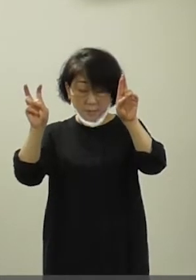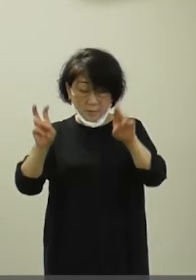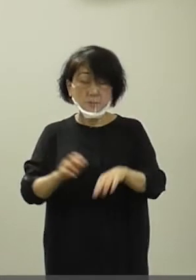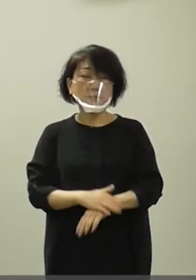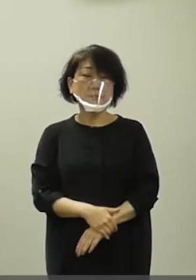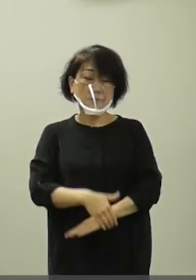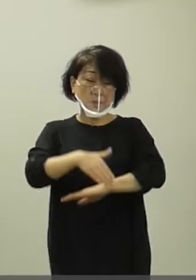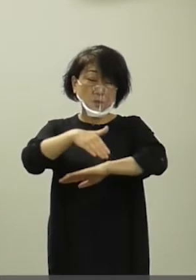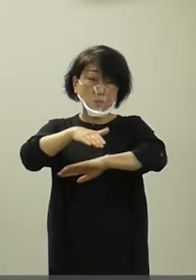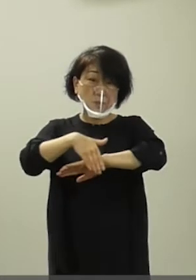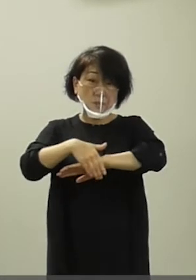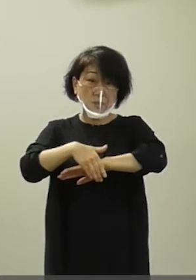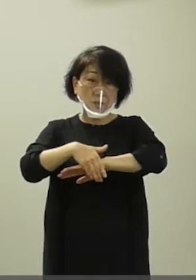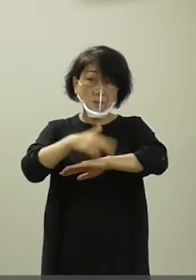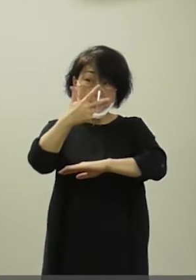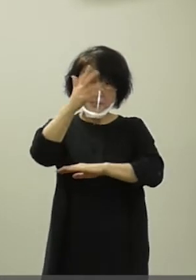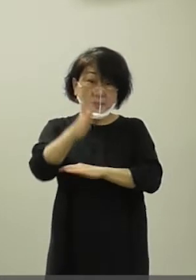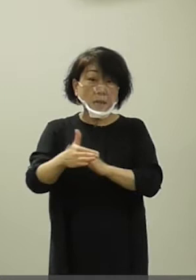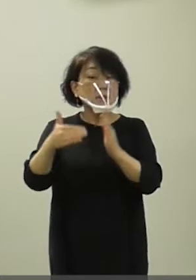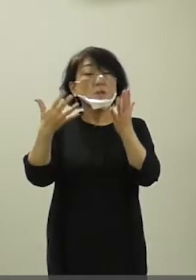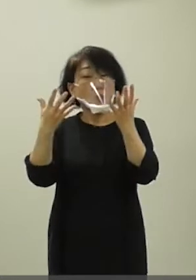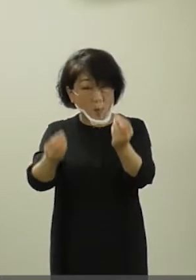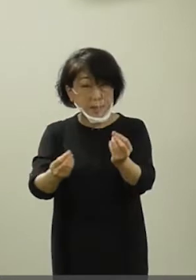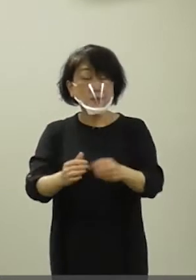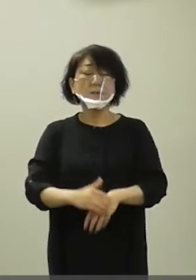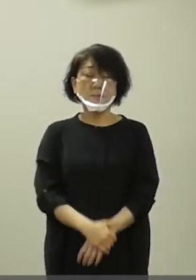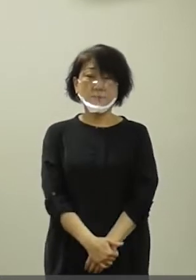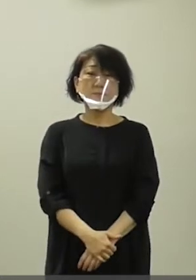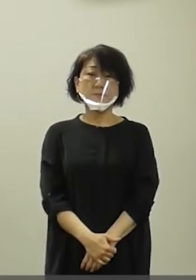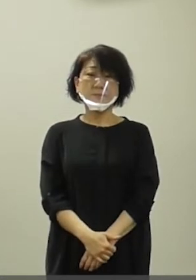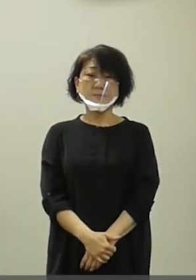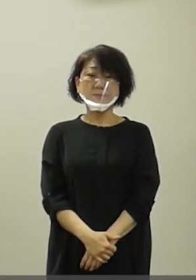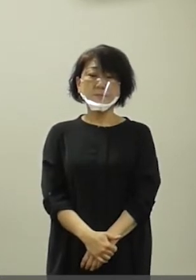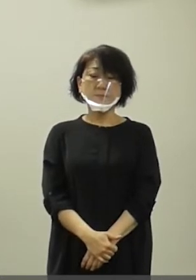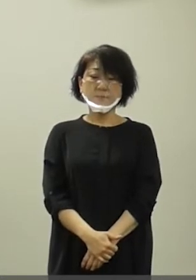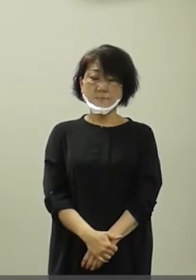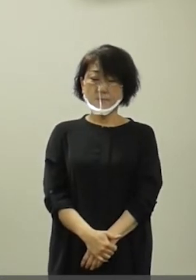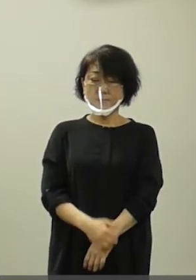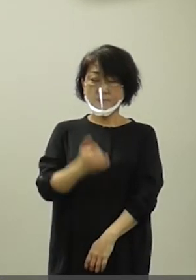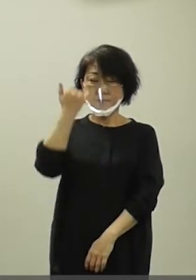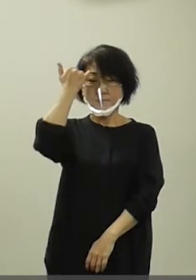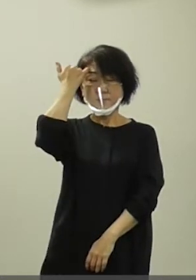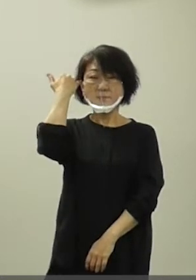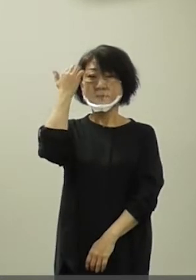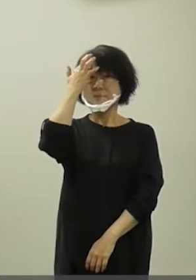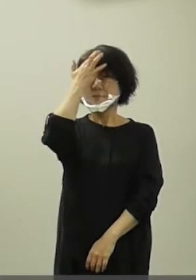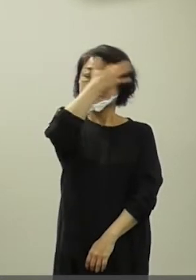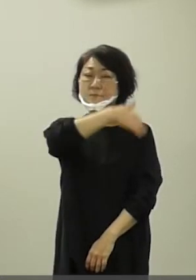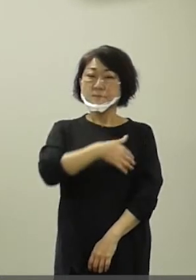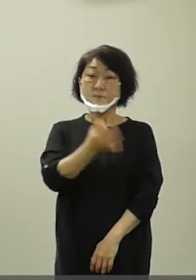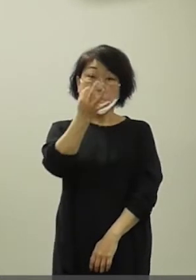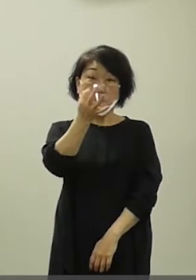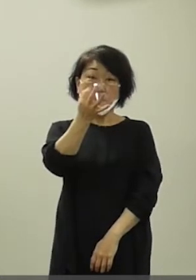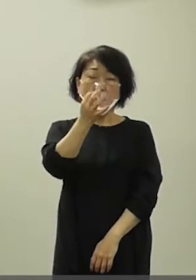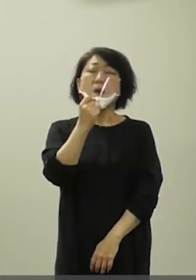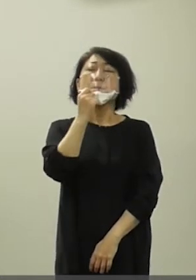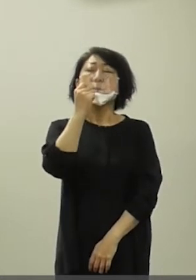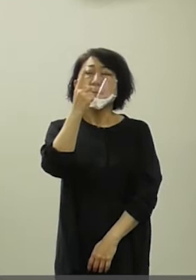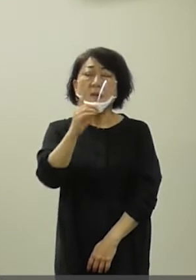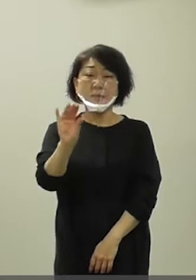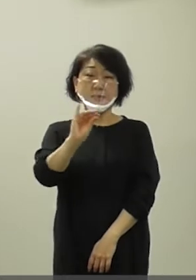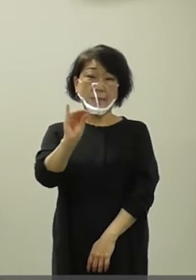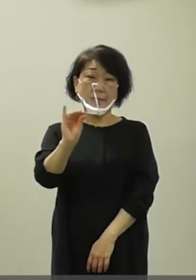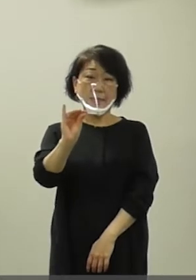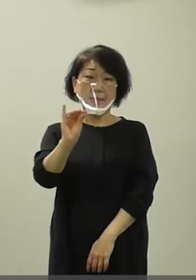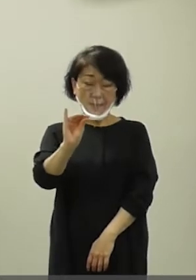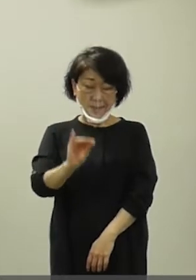シチューdeetaこれ初期ございます料金は1回戦勇ありませ